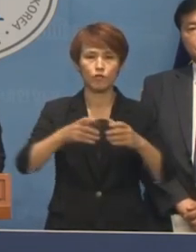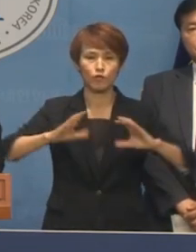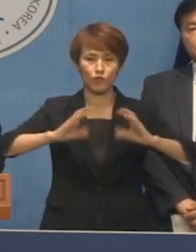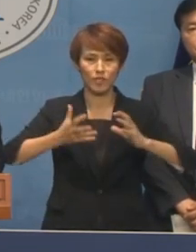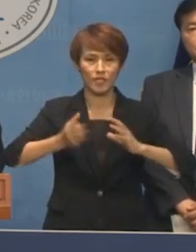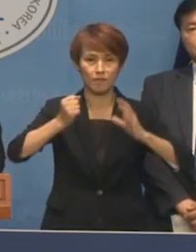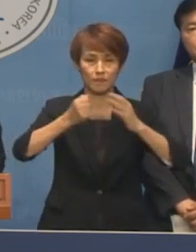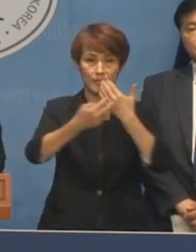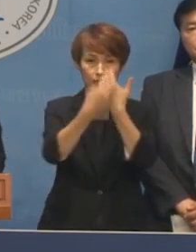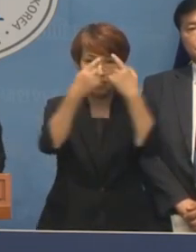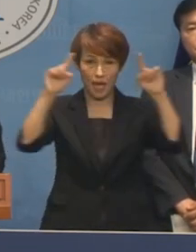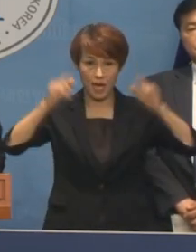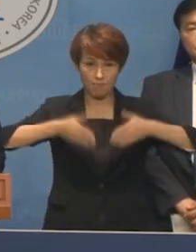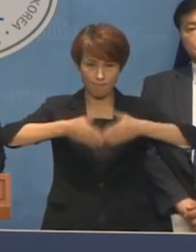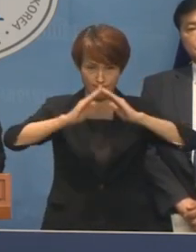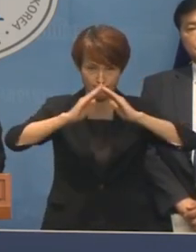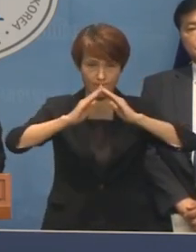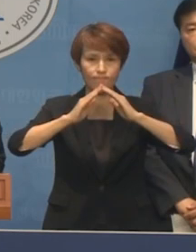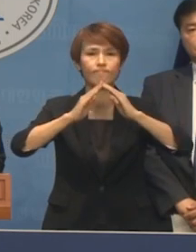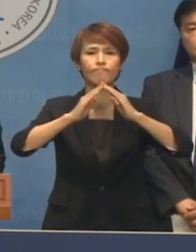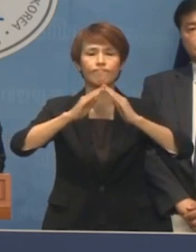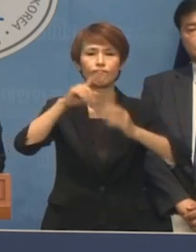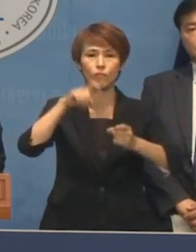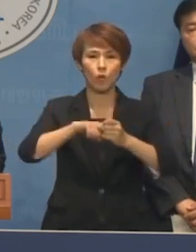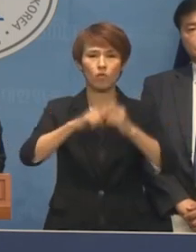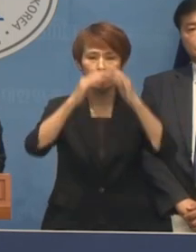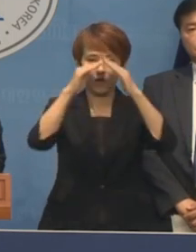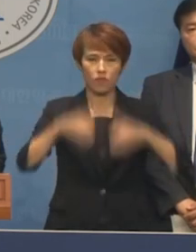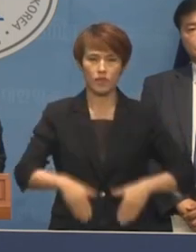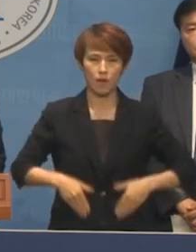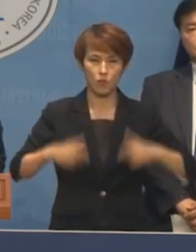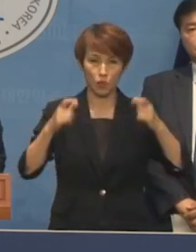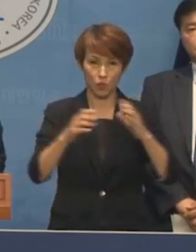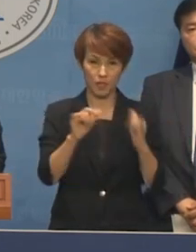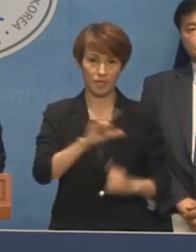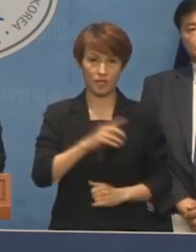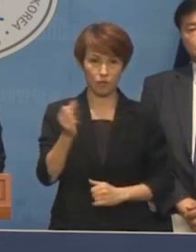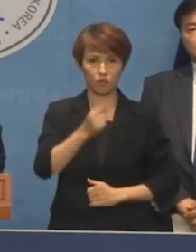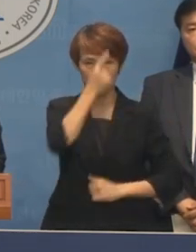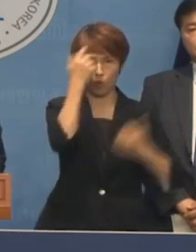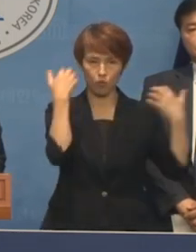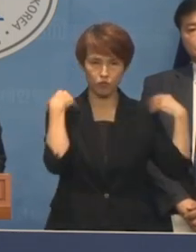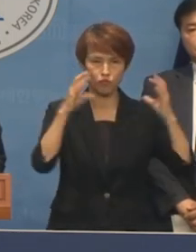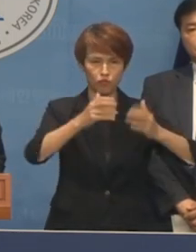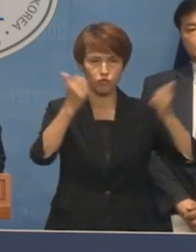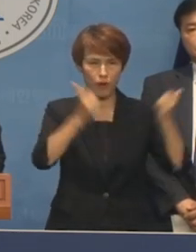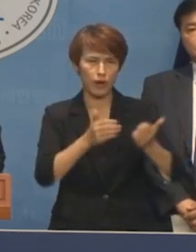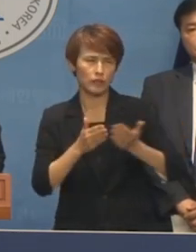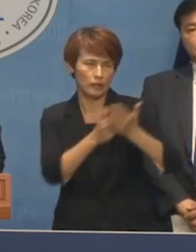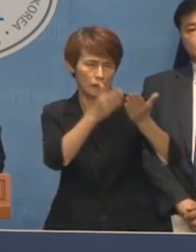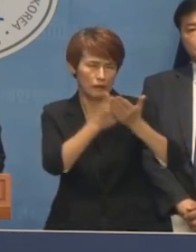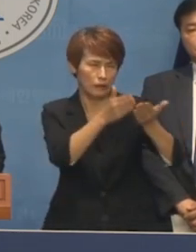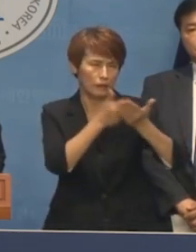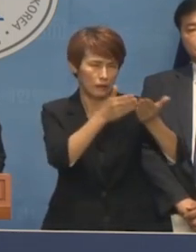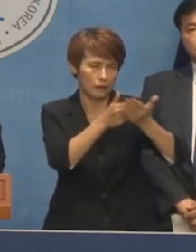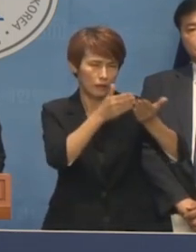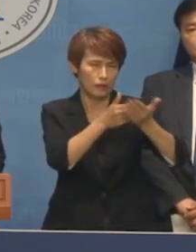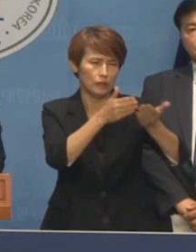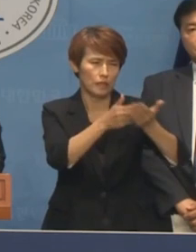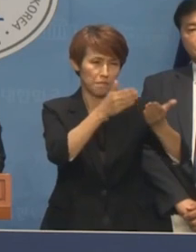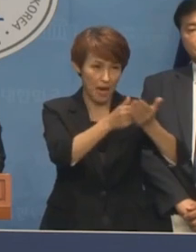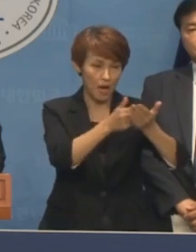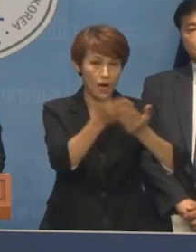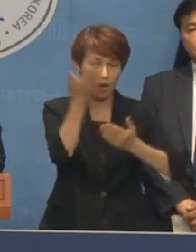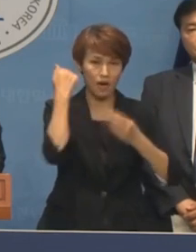신설을 전남도민의 이름으로 정부와 국회, 관련기관 등에 수차례 건의한 끝에 지난